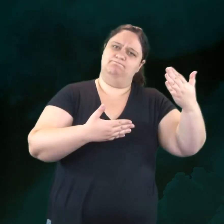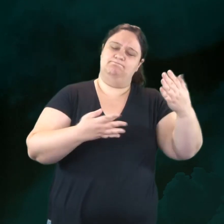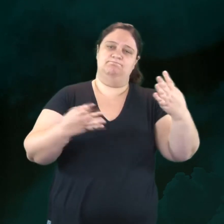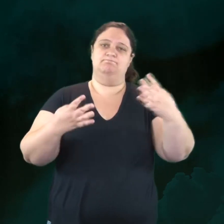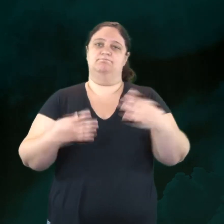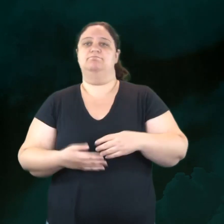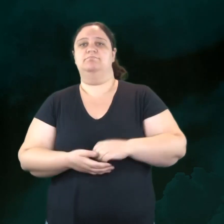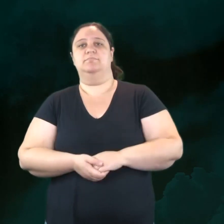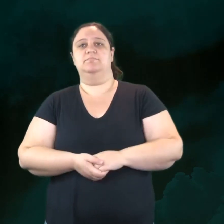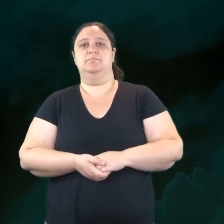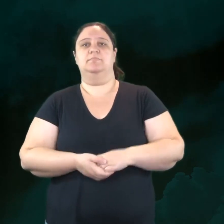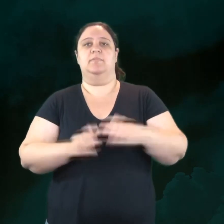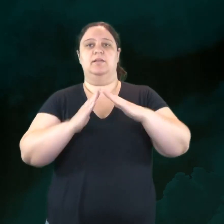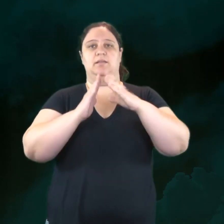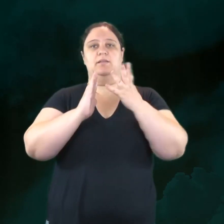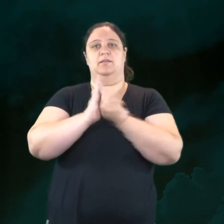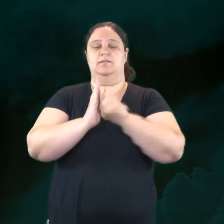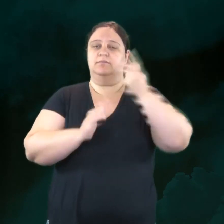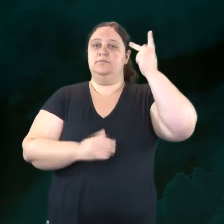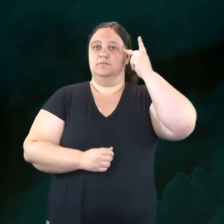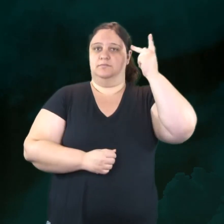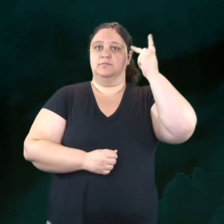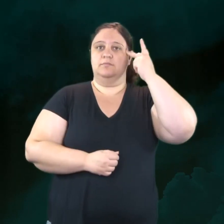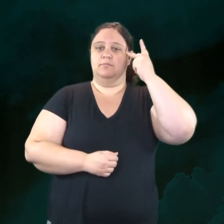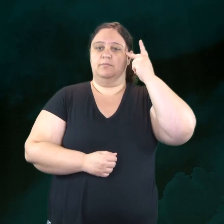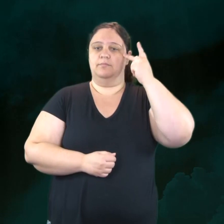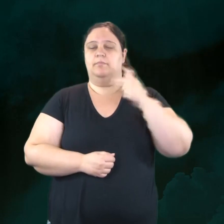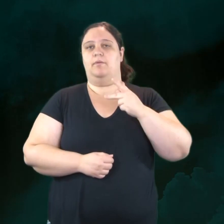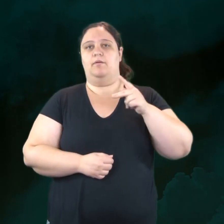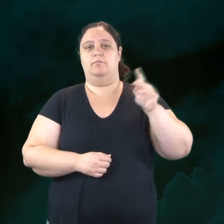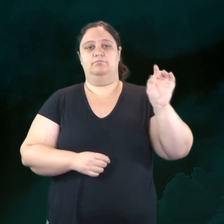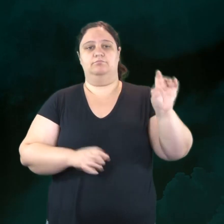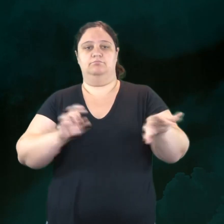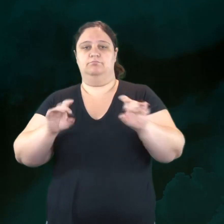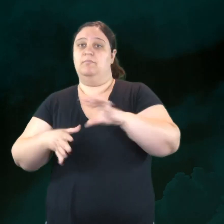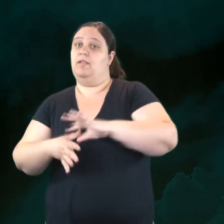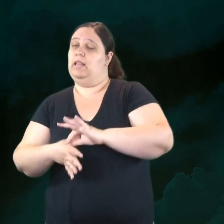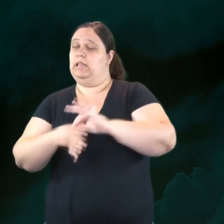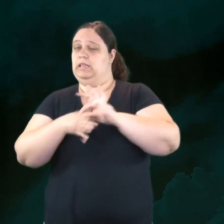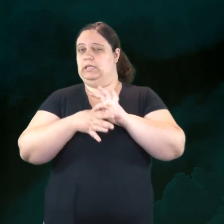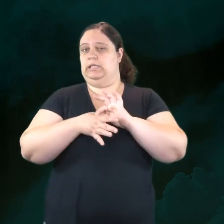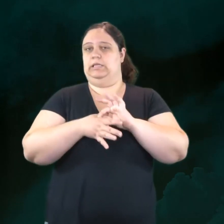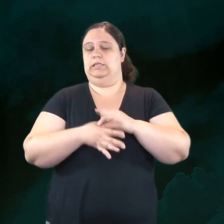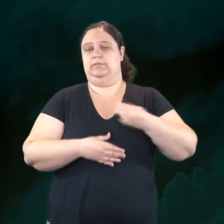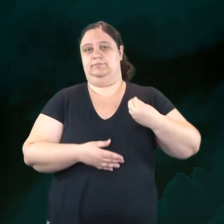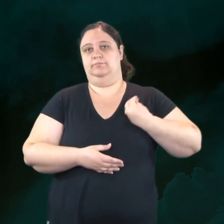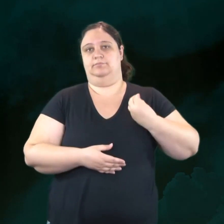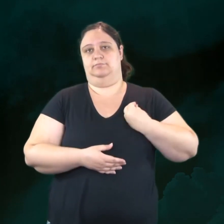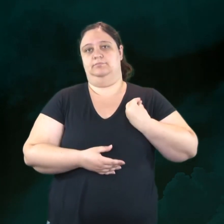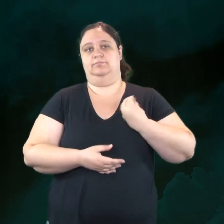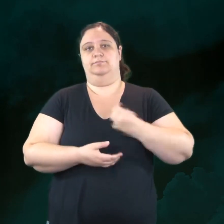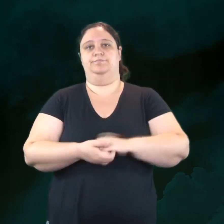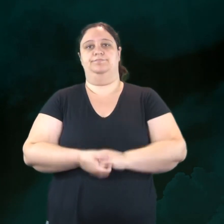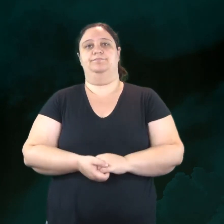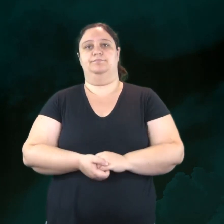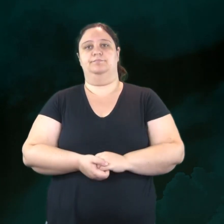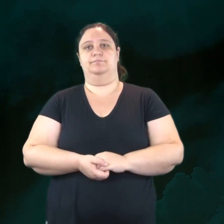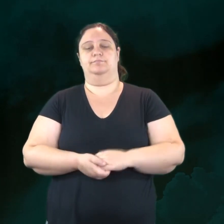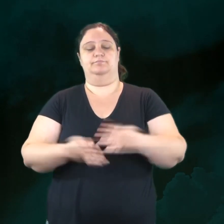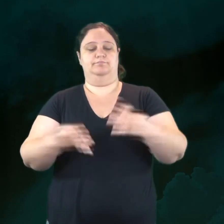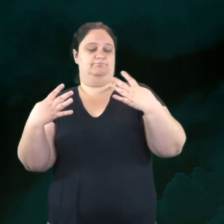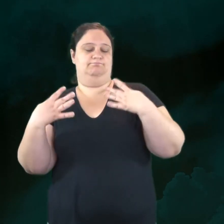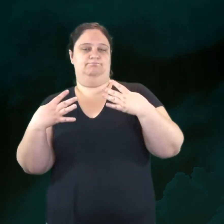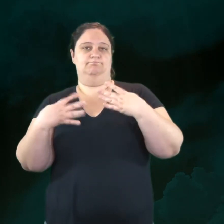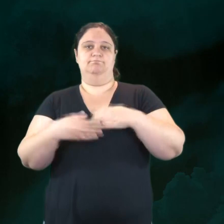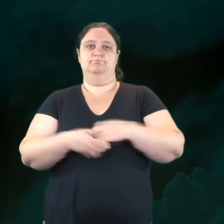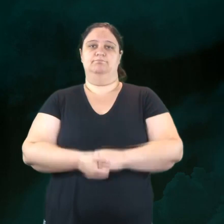Igreja de São Paulo, na pessoa dos presbíteros, que vários deles estão aqui presencialmente nos